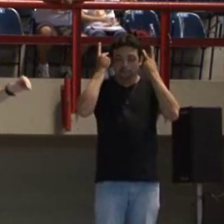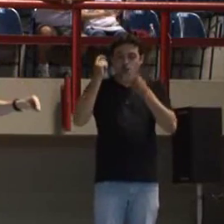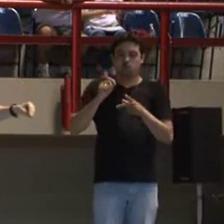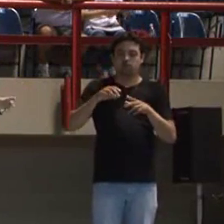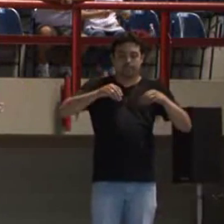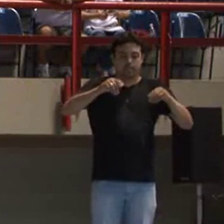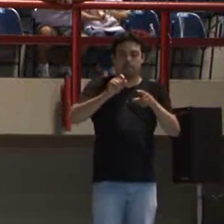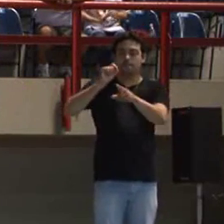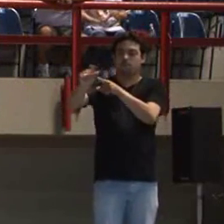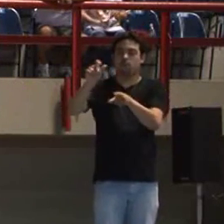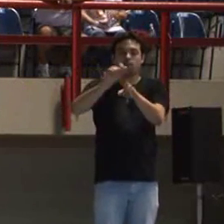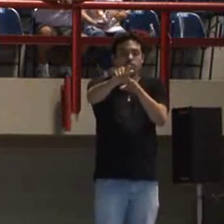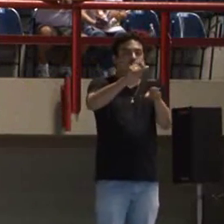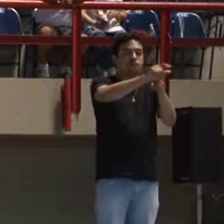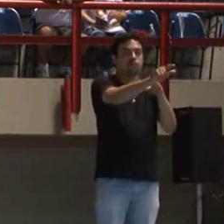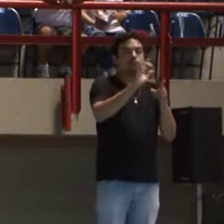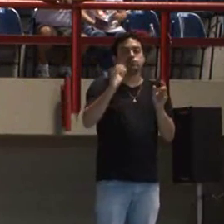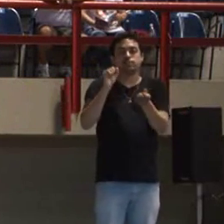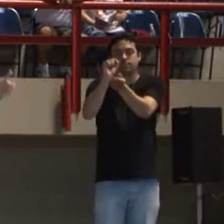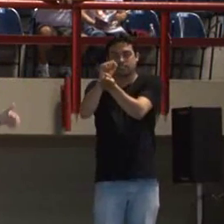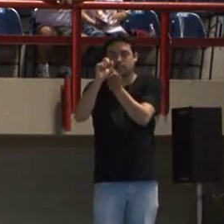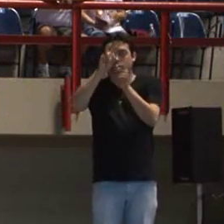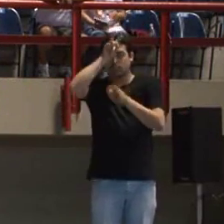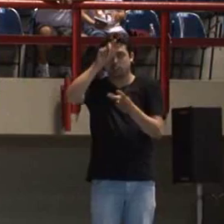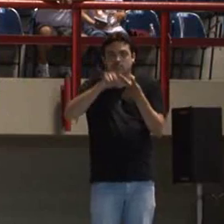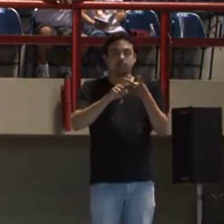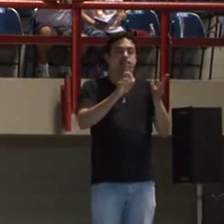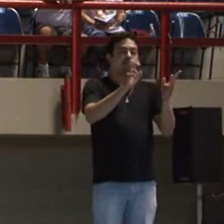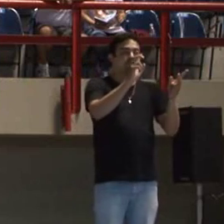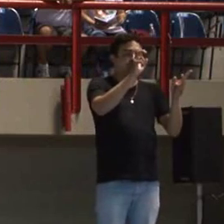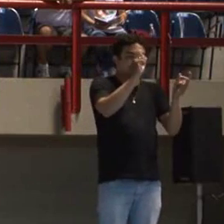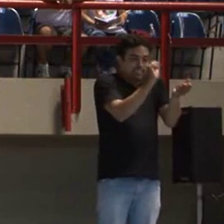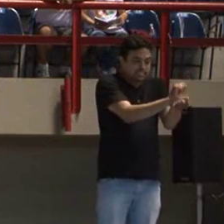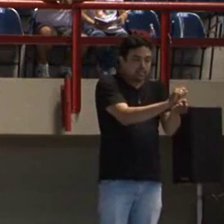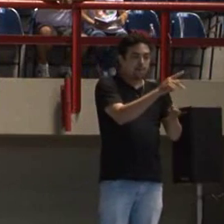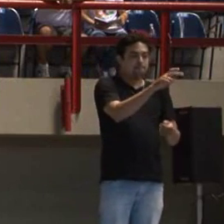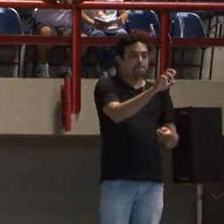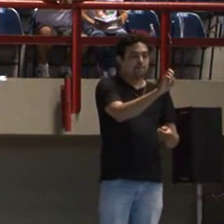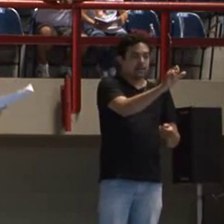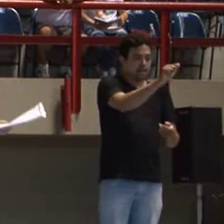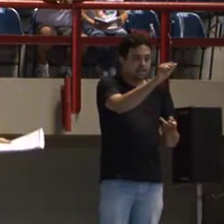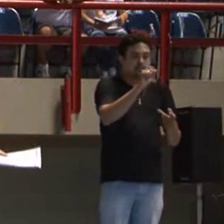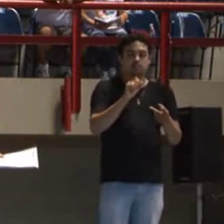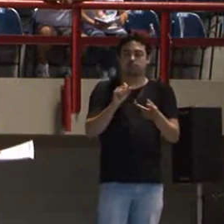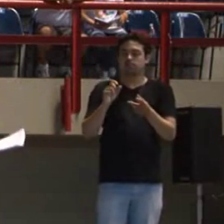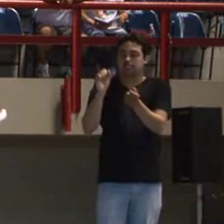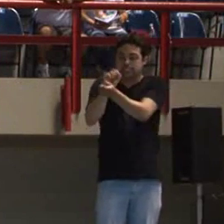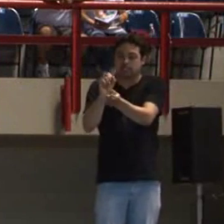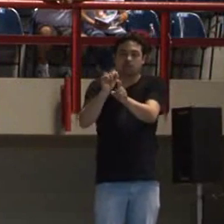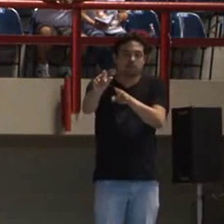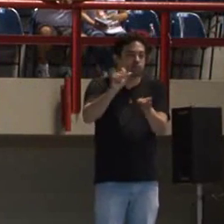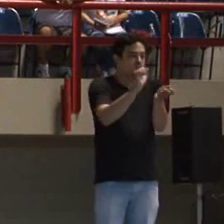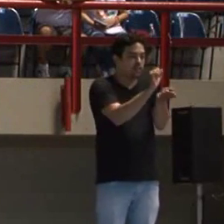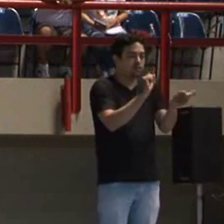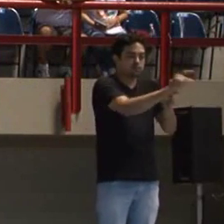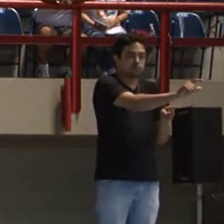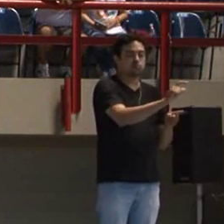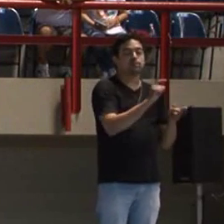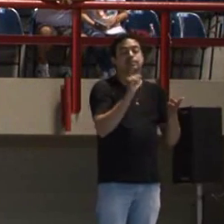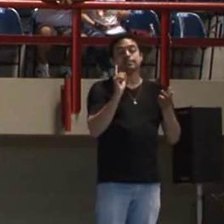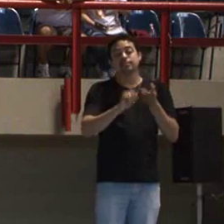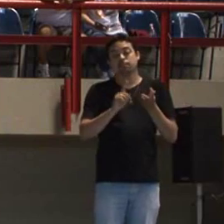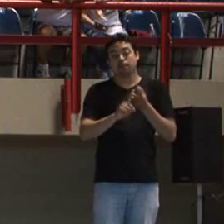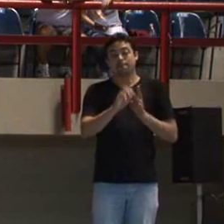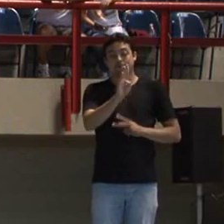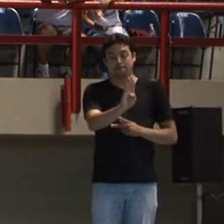expulso da terra dos outros, eram os hebreus. Foi escravo no Egito, foi escravo dos persas. Meu irmão, foram escravos e expulsos o tempo todo, tá? Na B diz